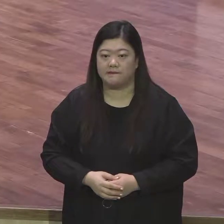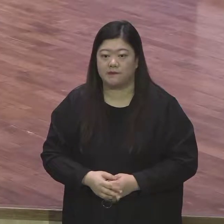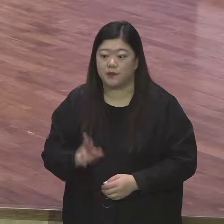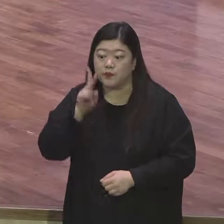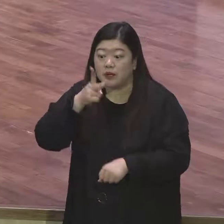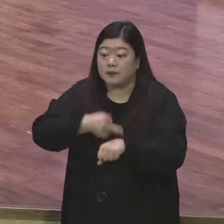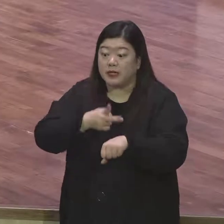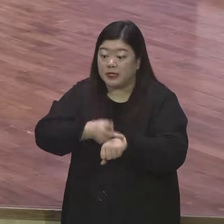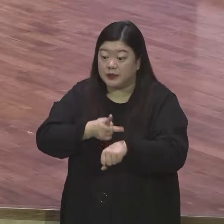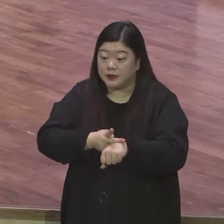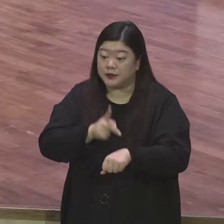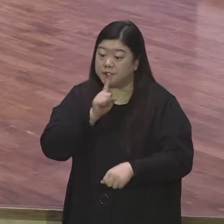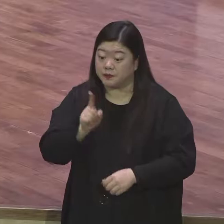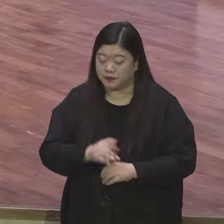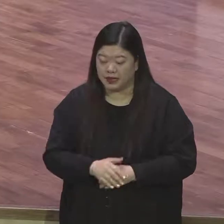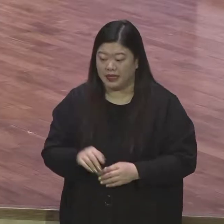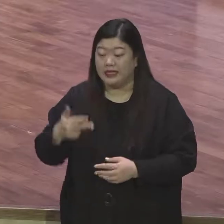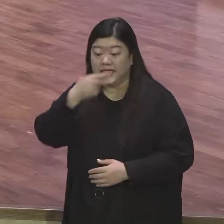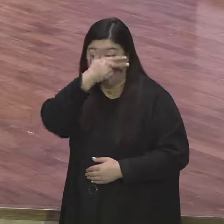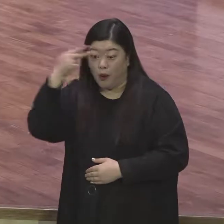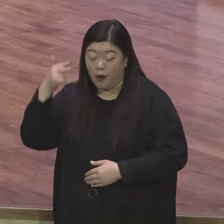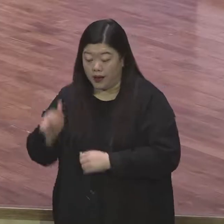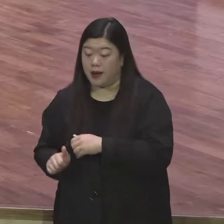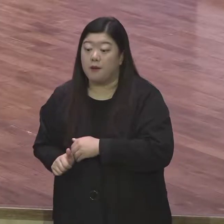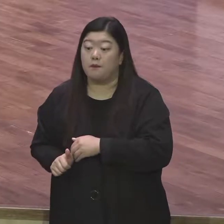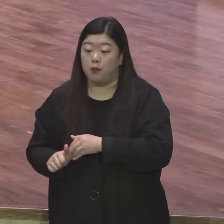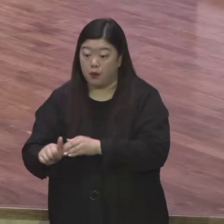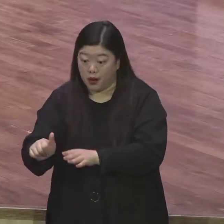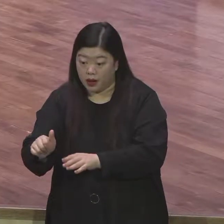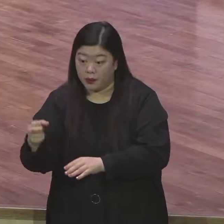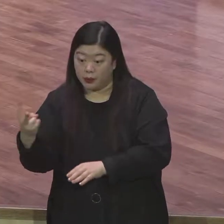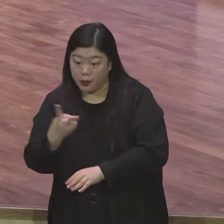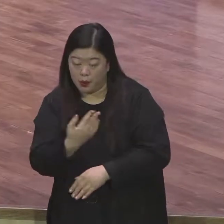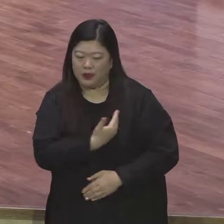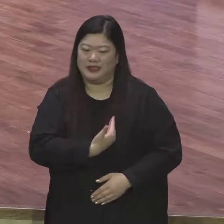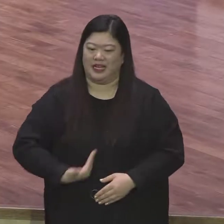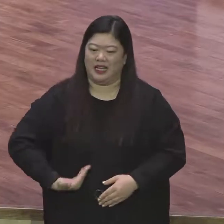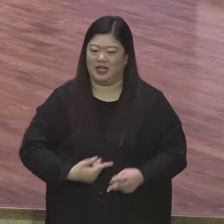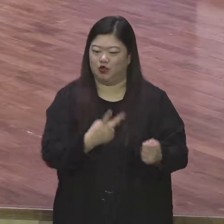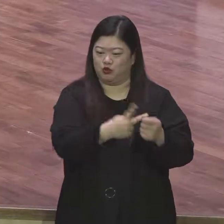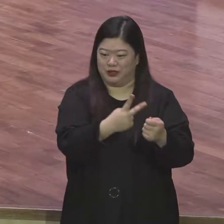바울은 우리에게 또 한 명의 복음의 동역자를 소개하는데